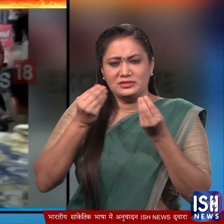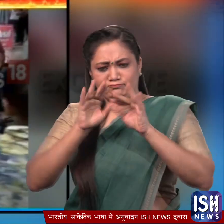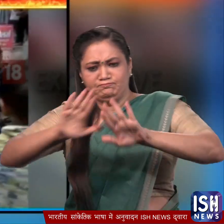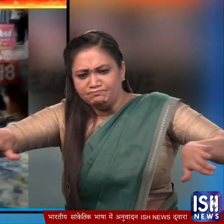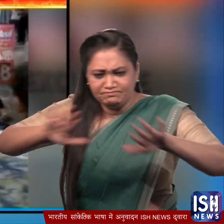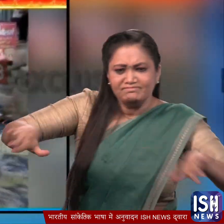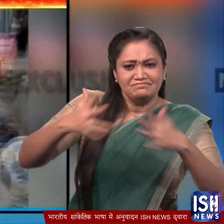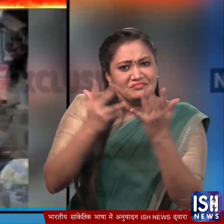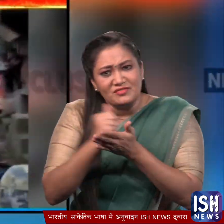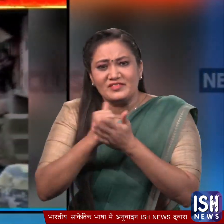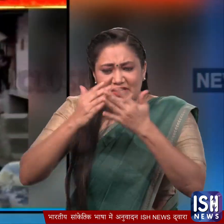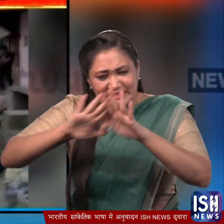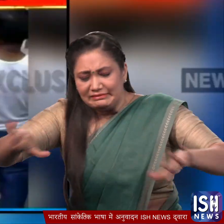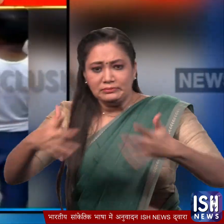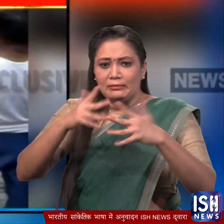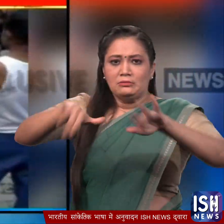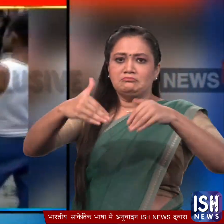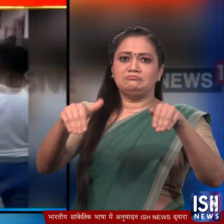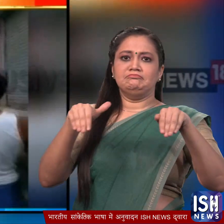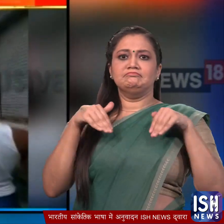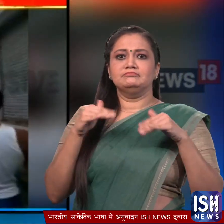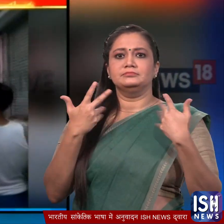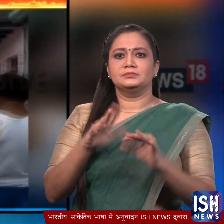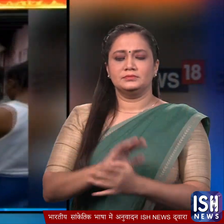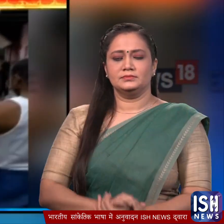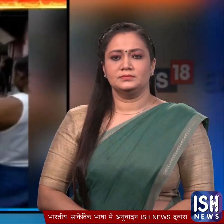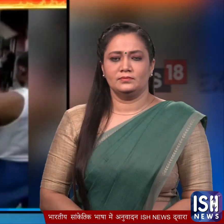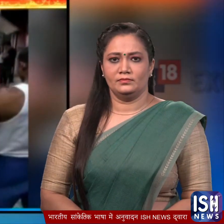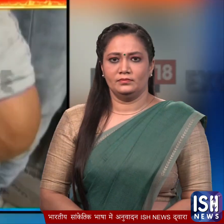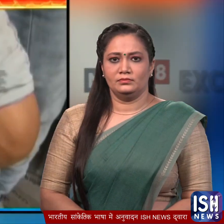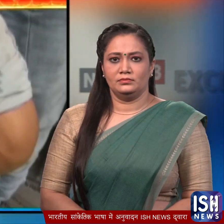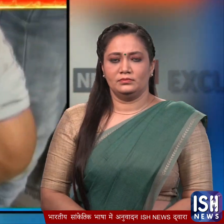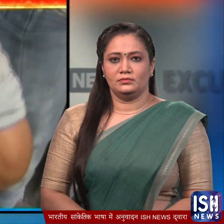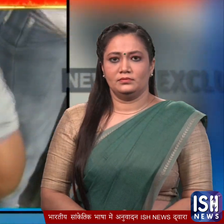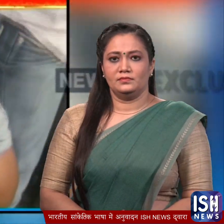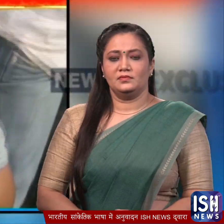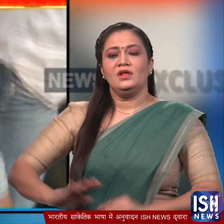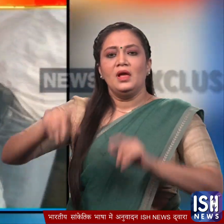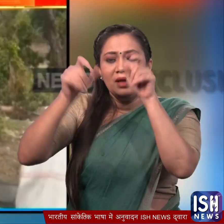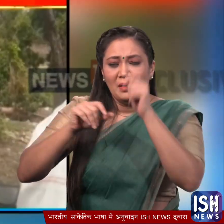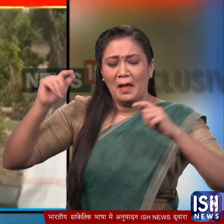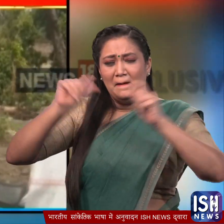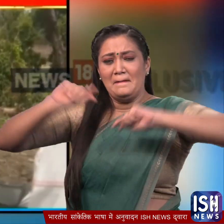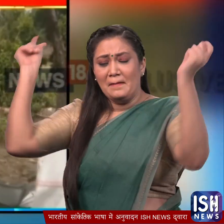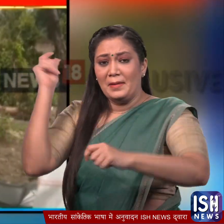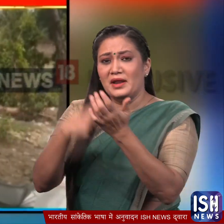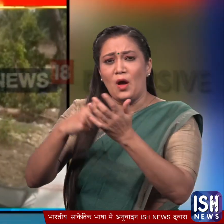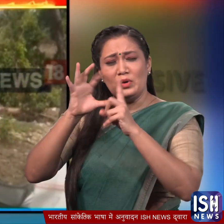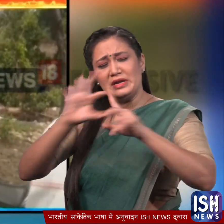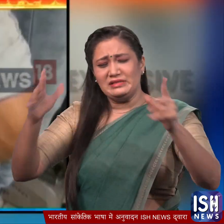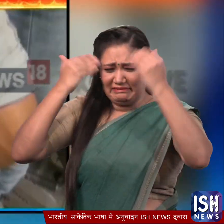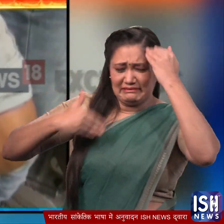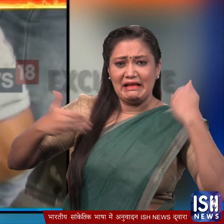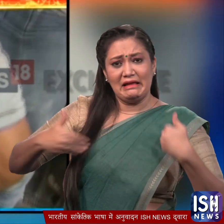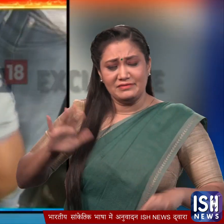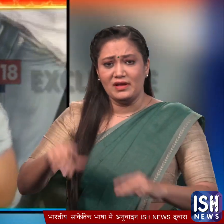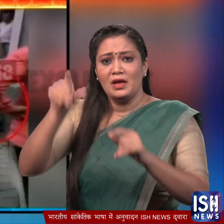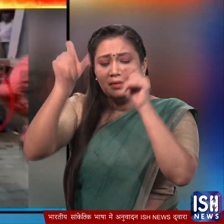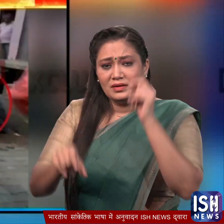गया कि एटीएम को चुरा के लेके गए। काफी टाइम देखा गया कि एटीएम को काट के गैस कटर का यूज करके लेके गए